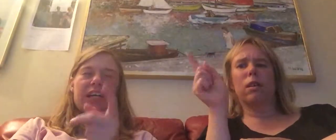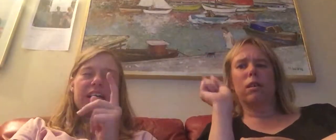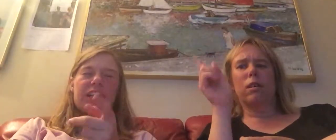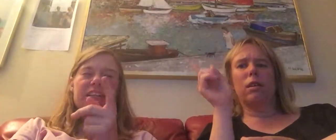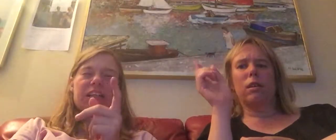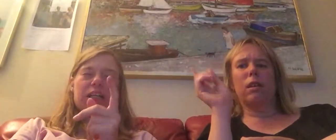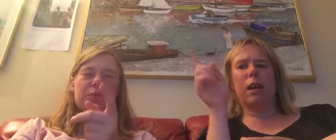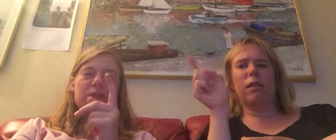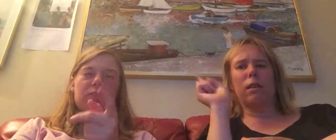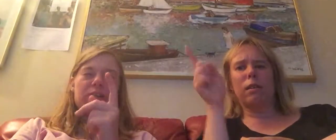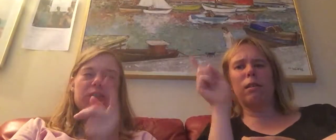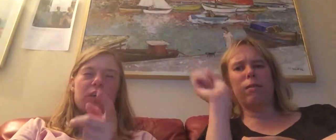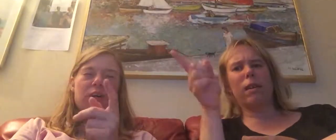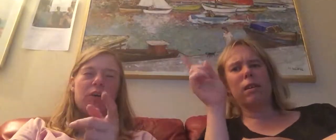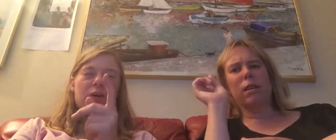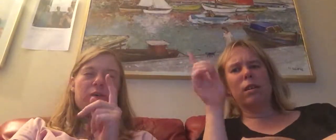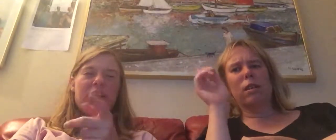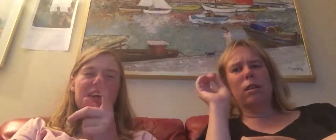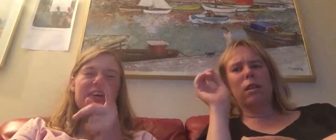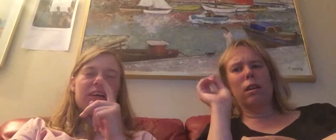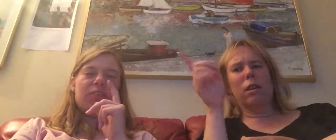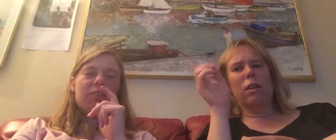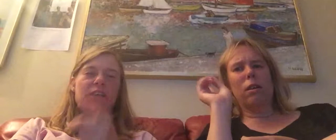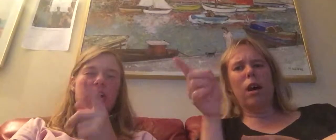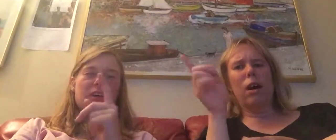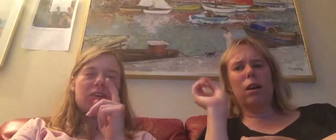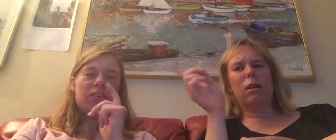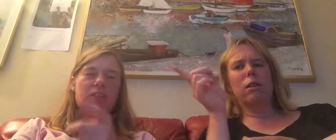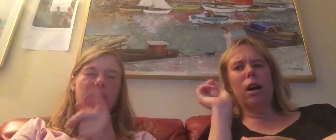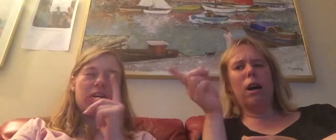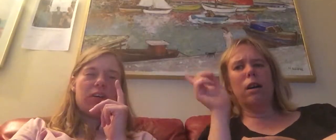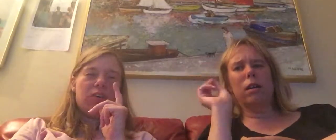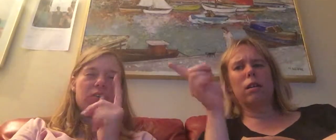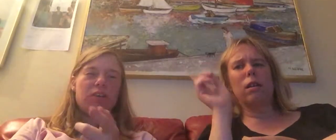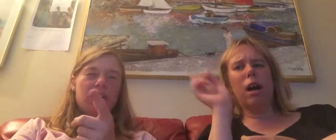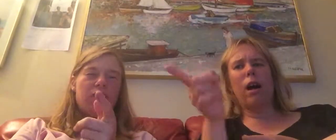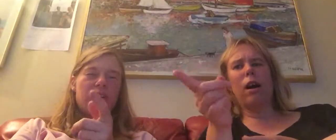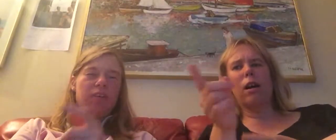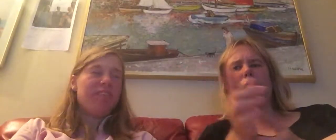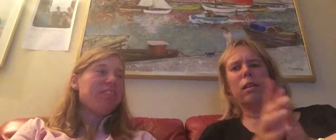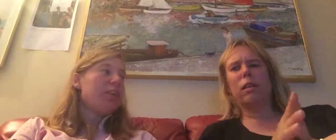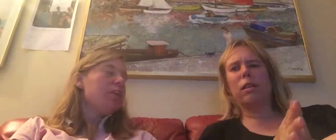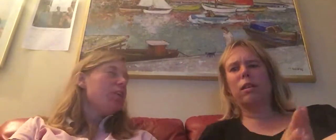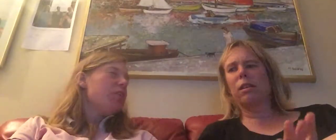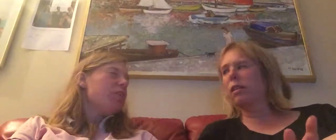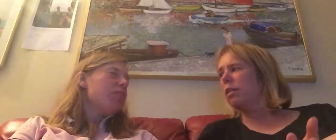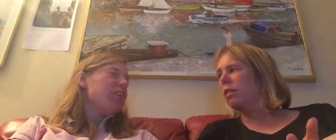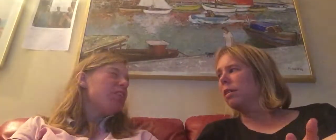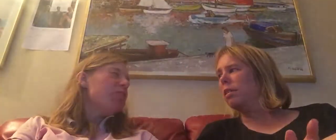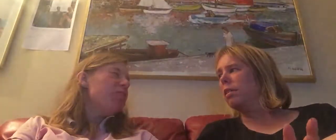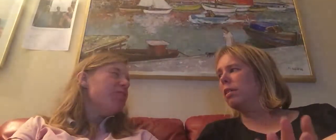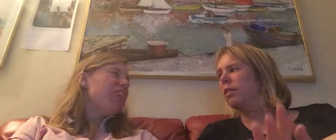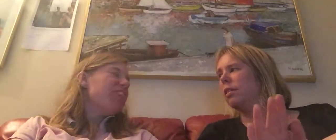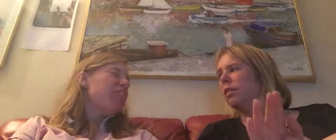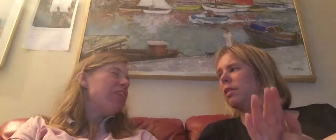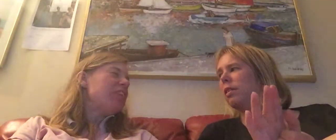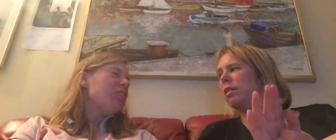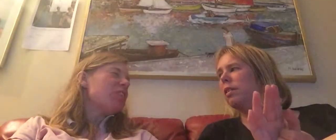jag viskar och leva ut i undan. Kan inte säga att hon lever. Hurra, hurra, hurra. Vet du, vända fyllt år